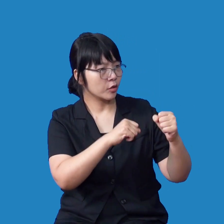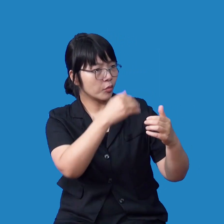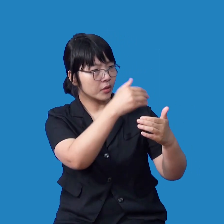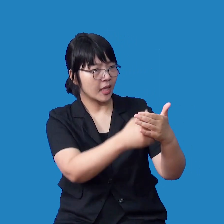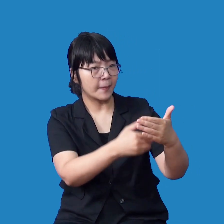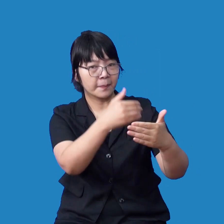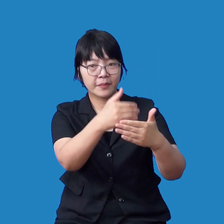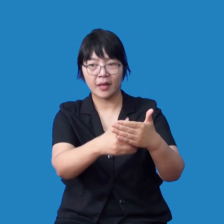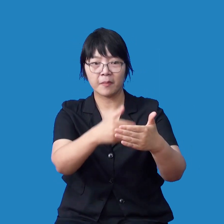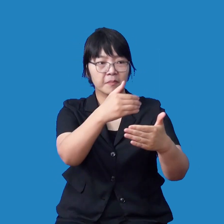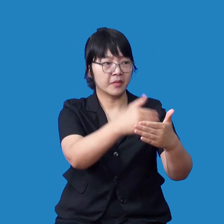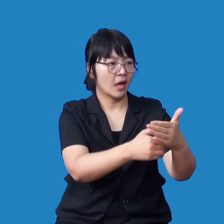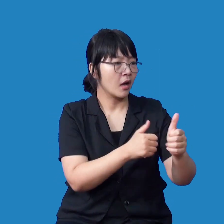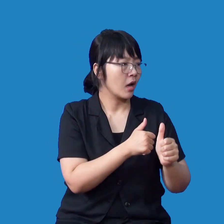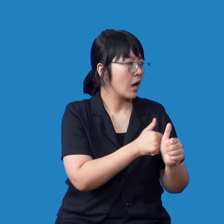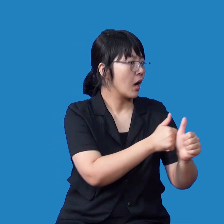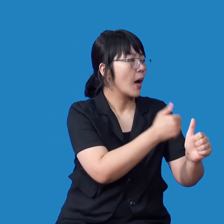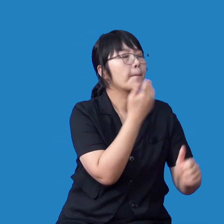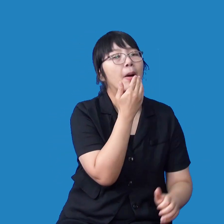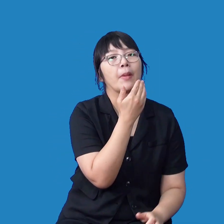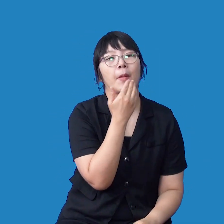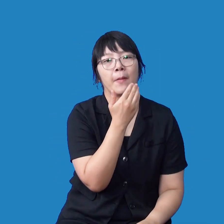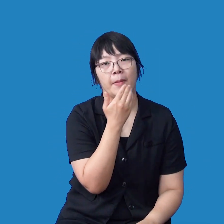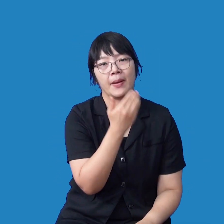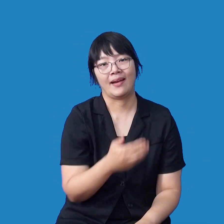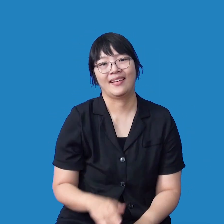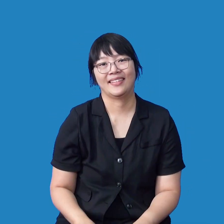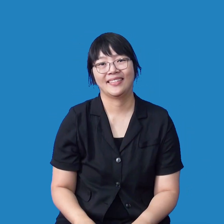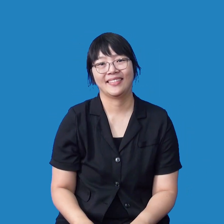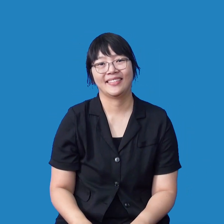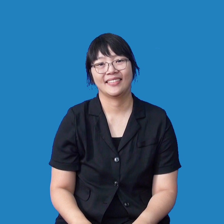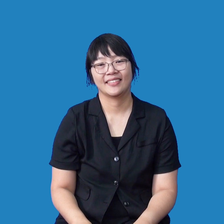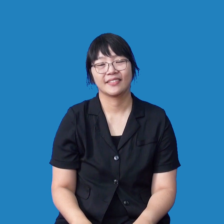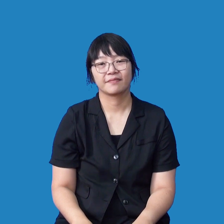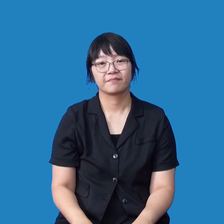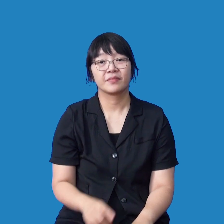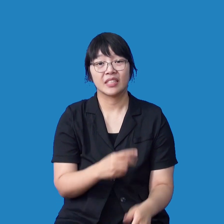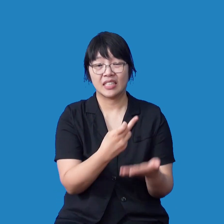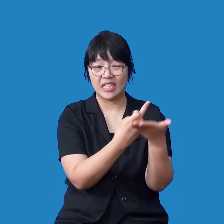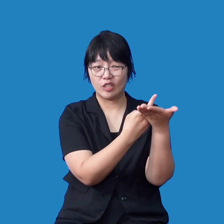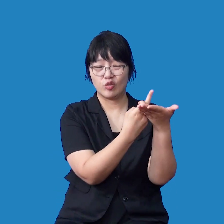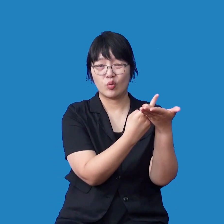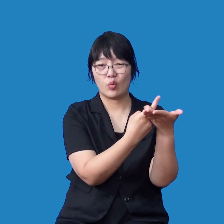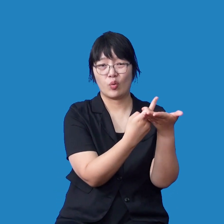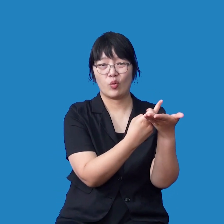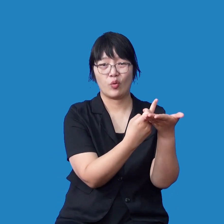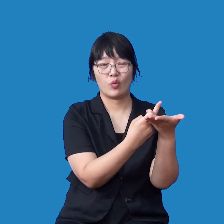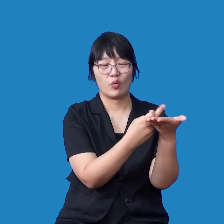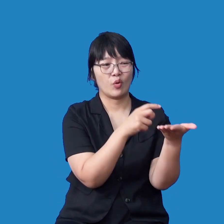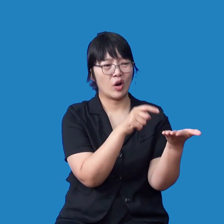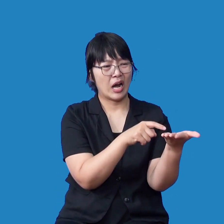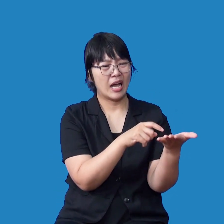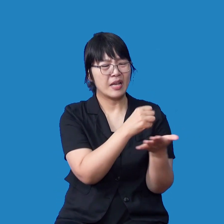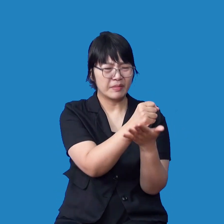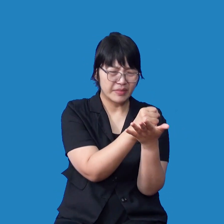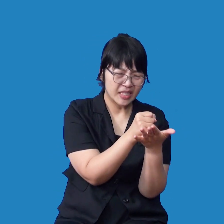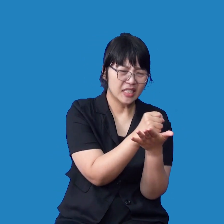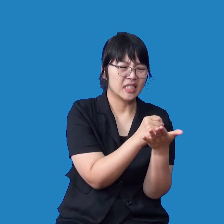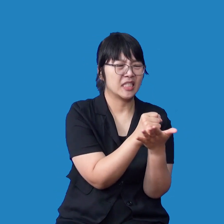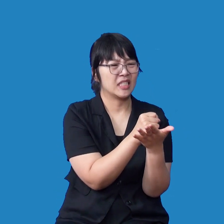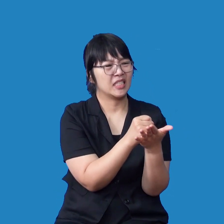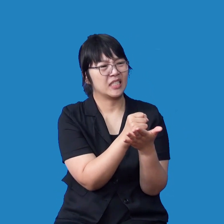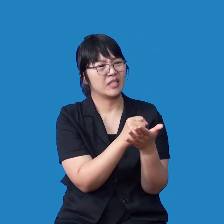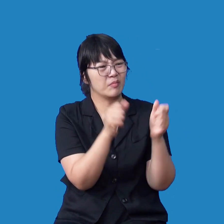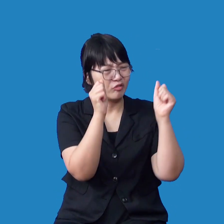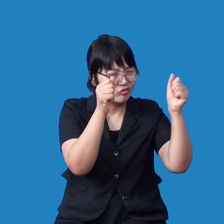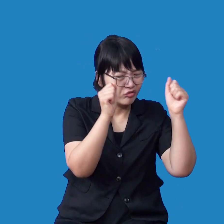자리를 따라가 보실 수가 있어요. 지금도 그렇습니다만 얼마나 거기에 미신과 어둠이 많았는지.